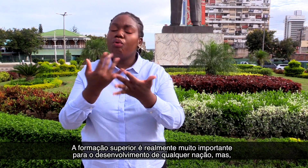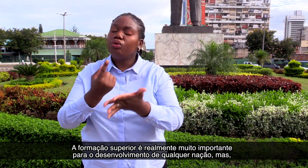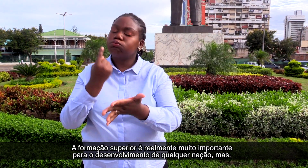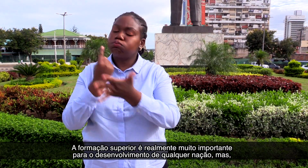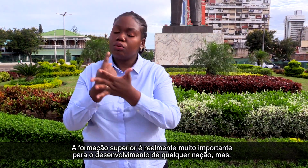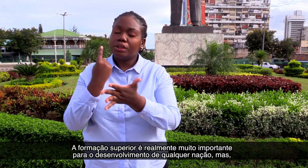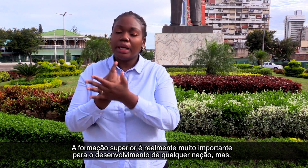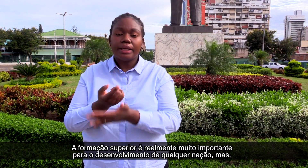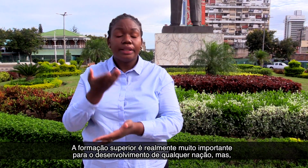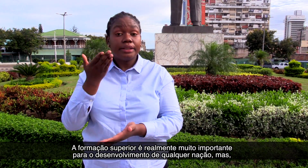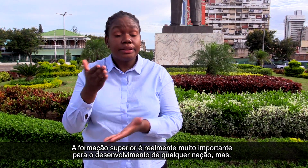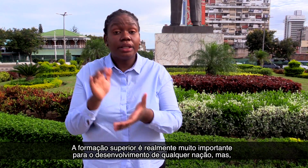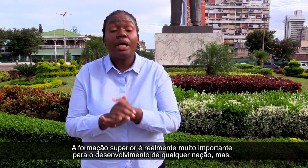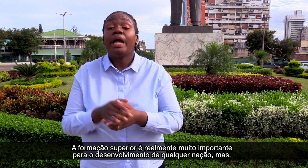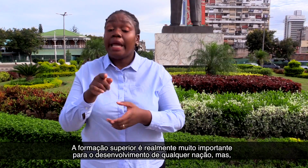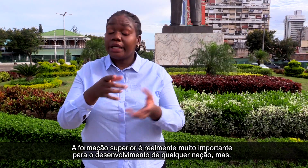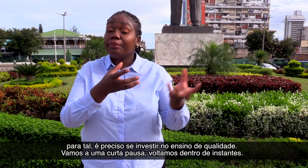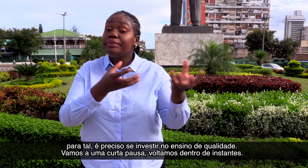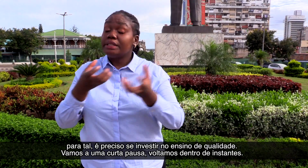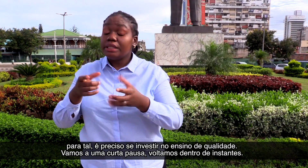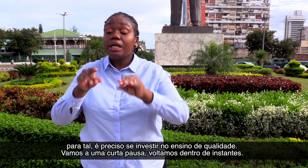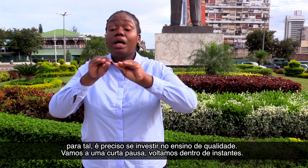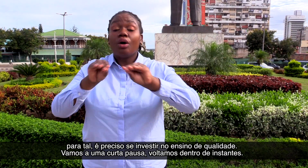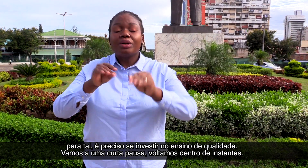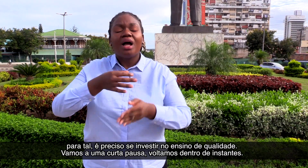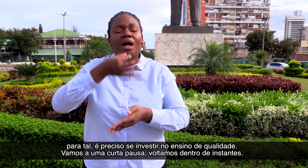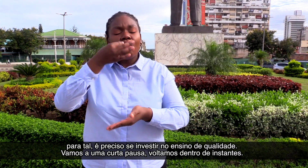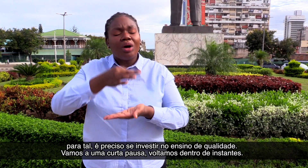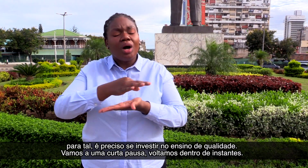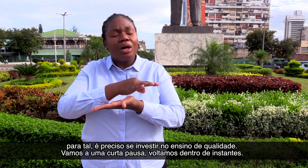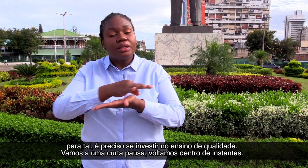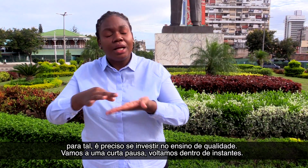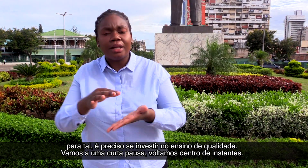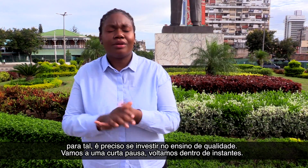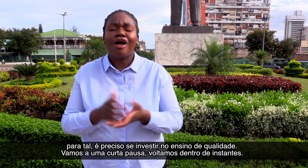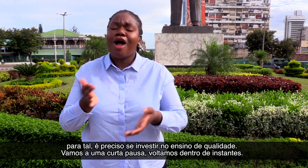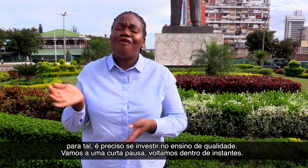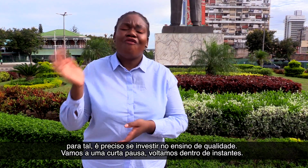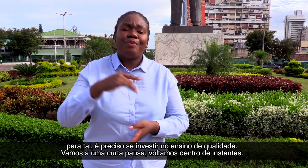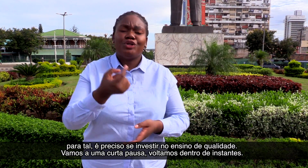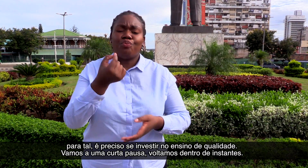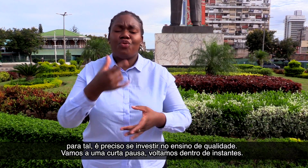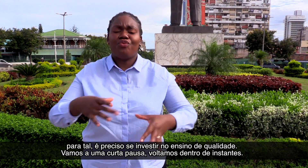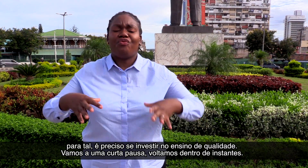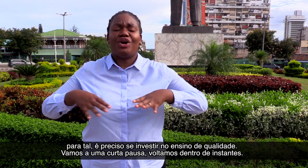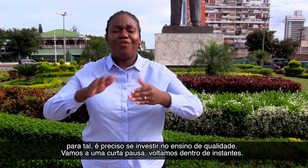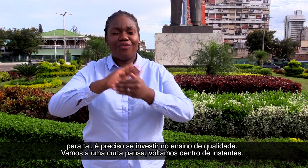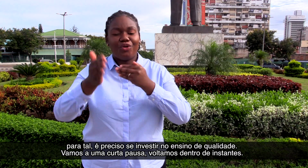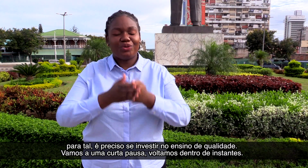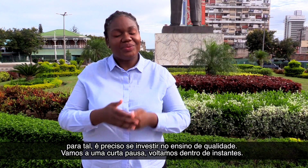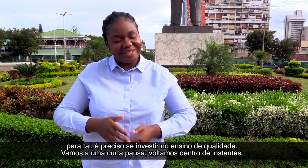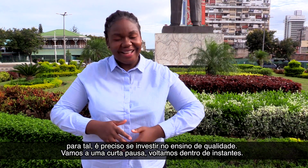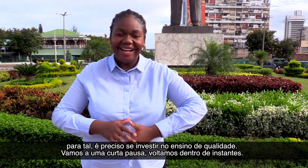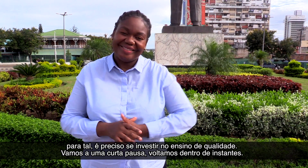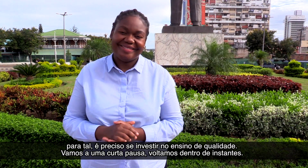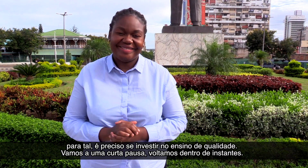para o desenvolvimento de qualquer nação, mas para tal é preciso se investir no ensino de qualidade. Vamos a uma curta pausa,